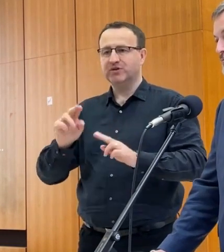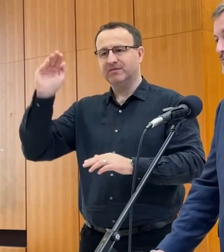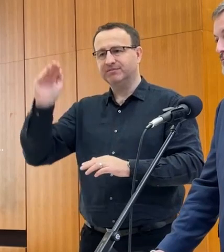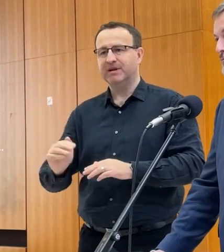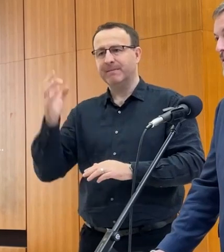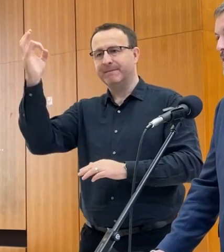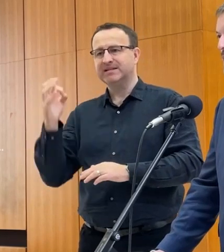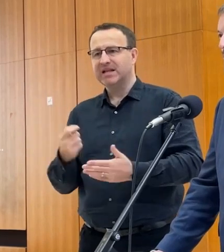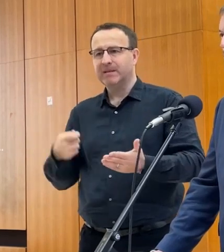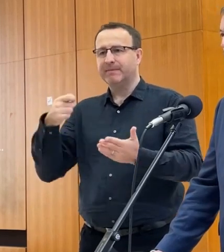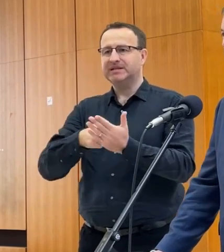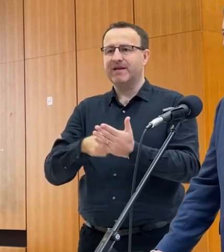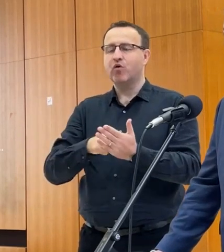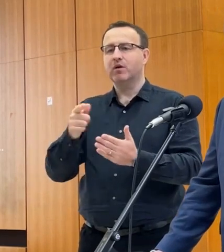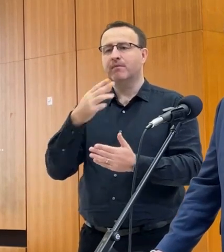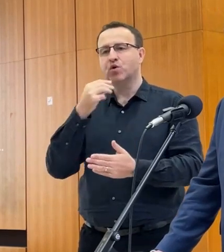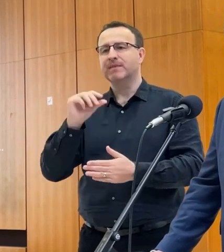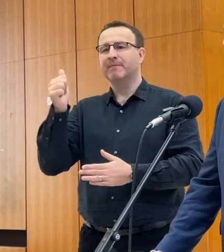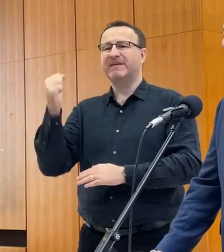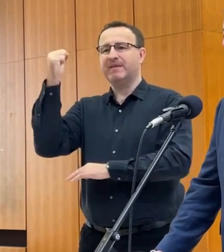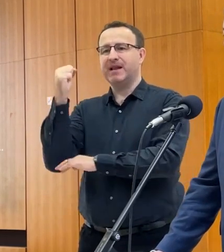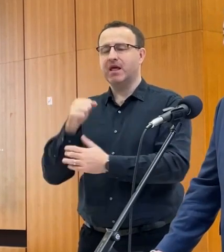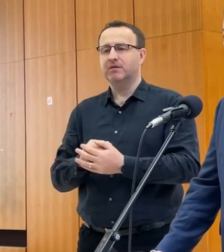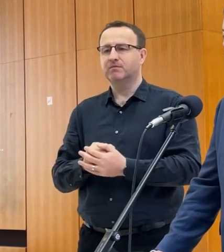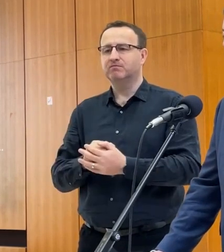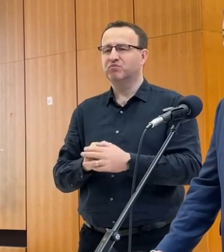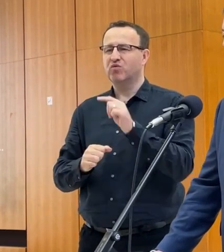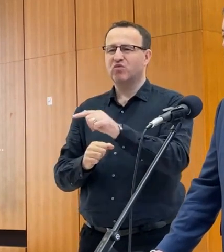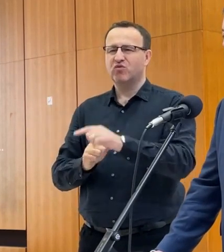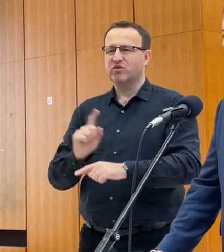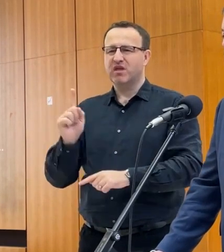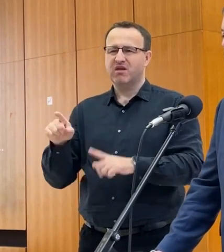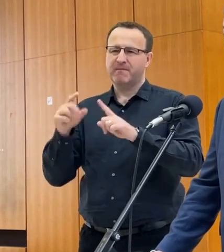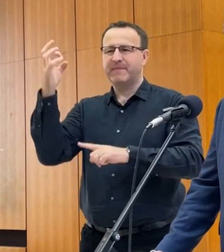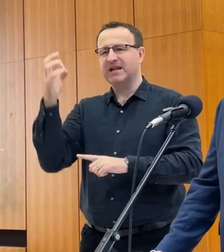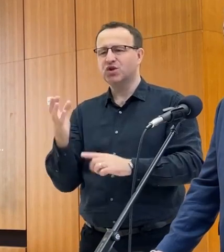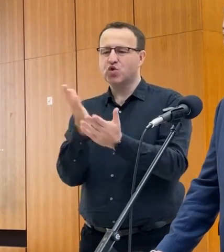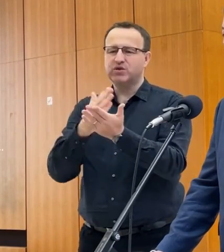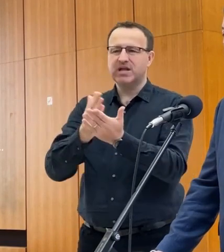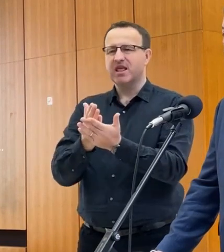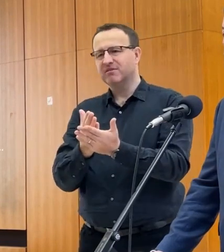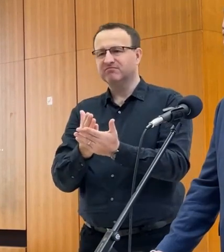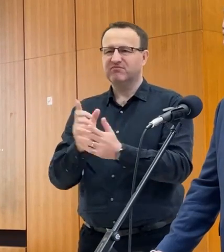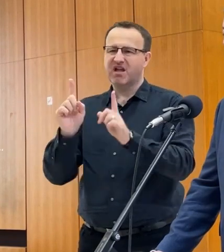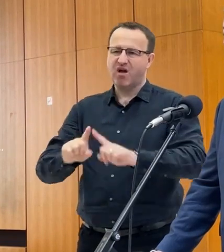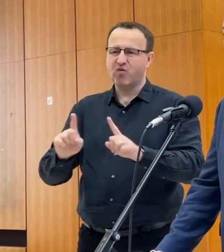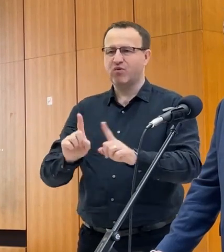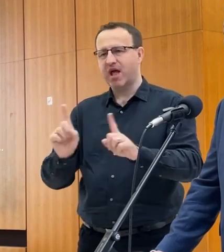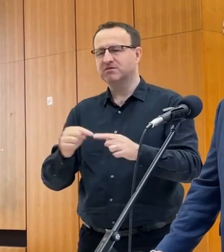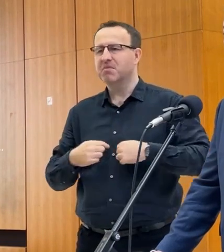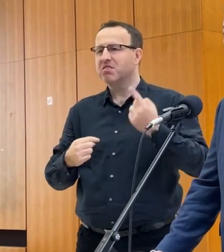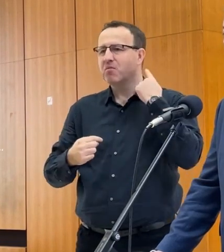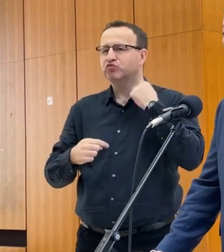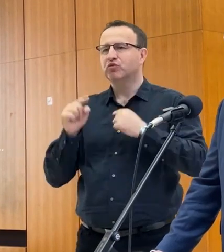príspevok sporiteľov v prospech prvého piliera? Toto nepredpokladám. Nepočul som o takom návrhu, že by